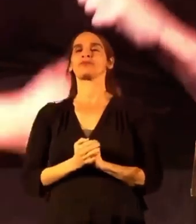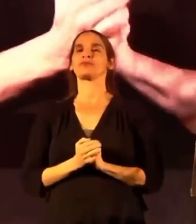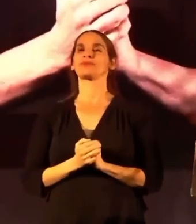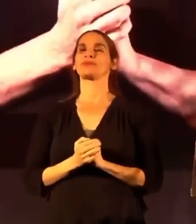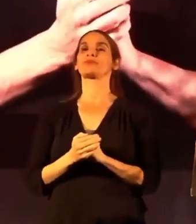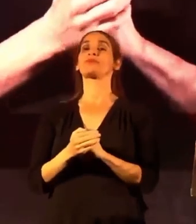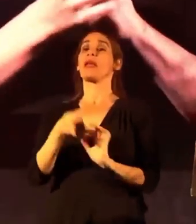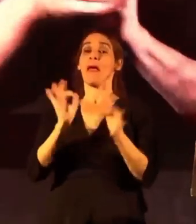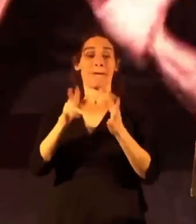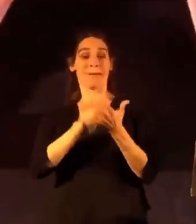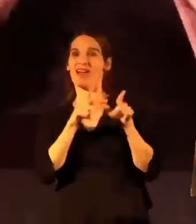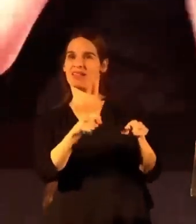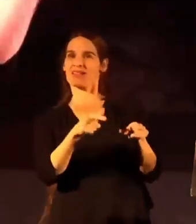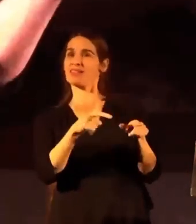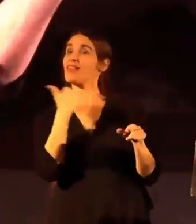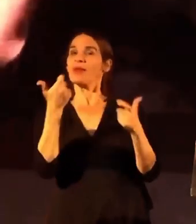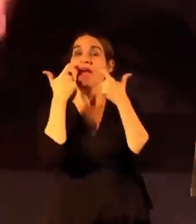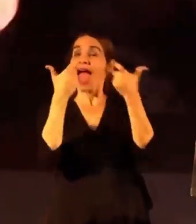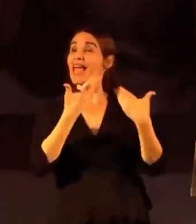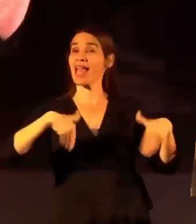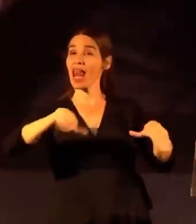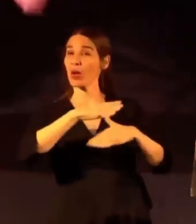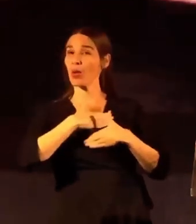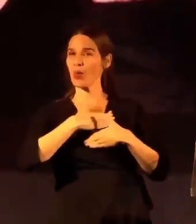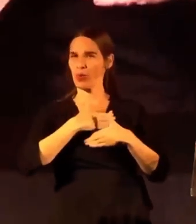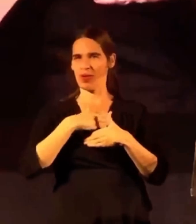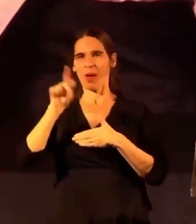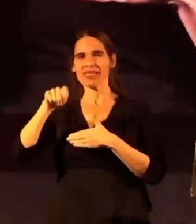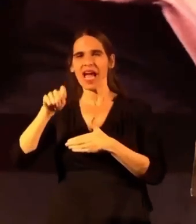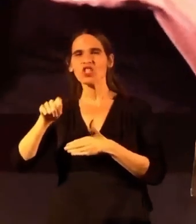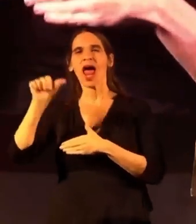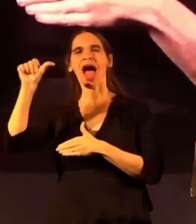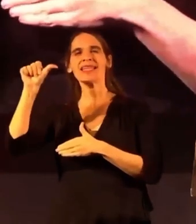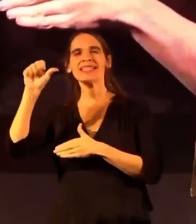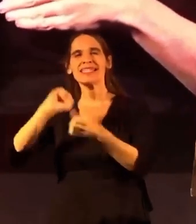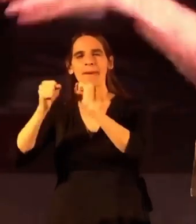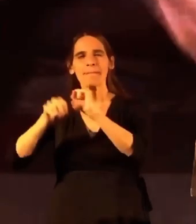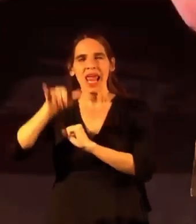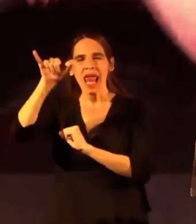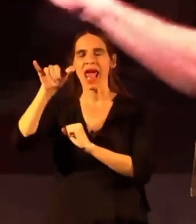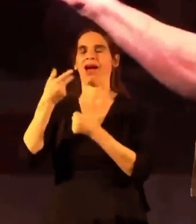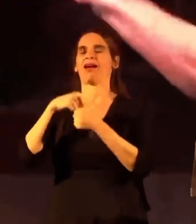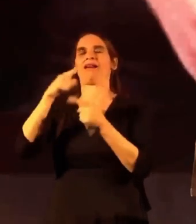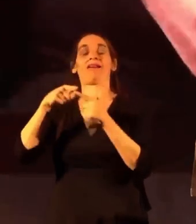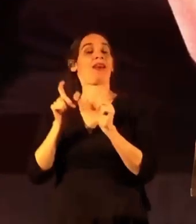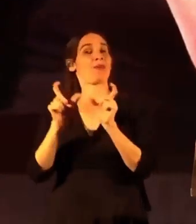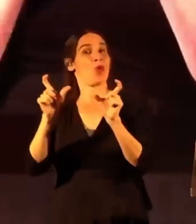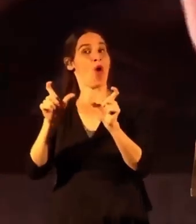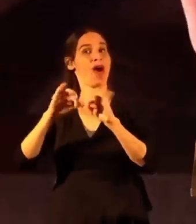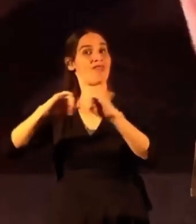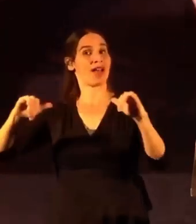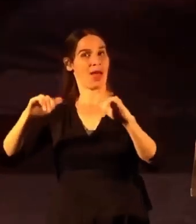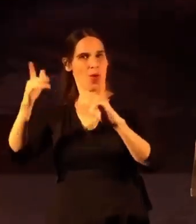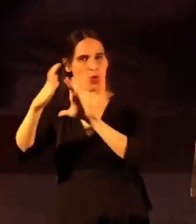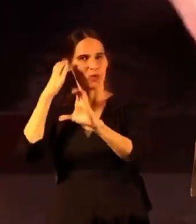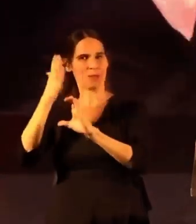בג"ץ, שהגן עלינו תמיד, בפסיקת אליס מילר, במניעת הפרדה באוטובוסים